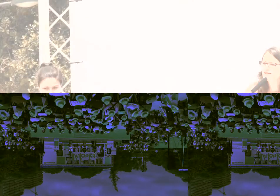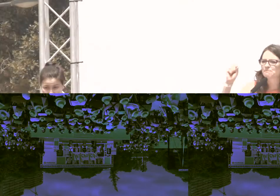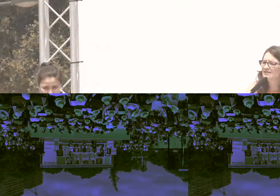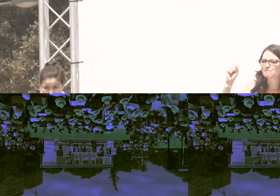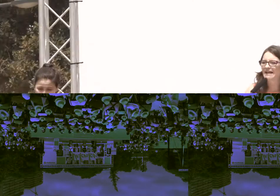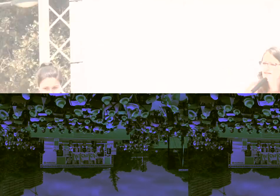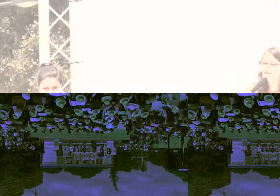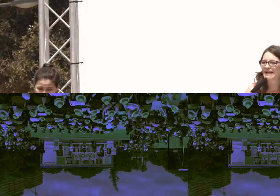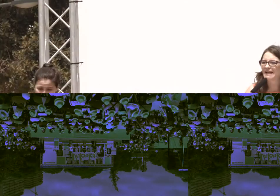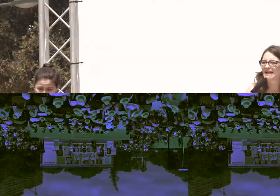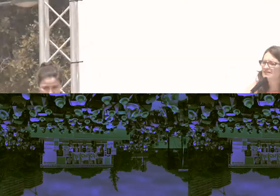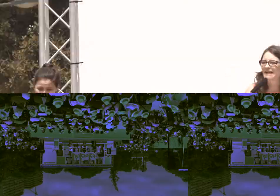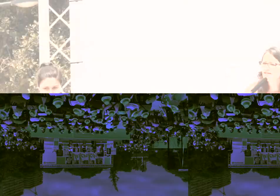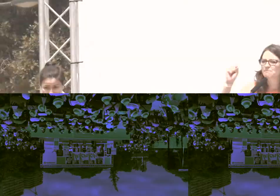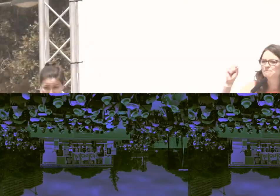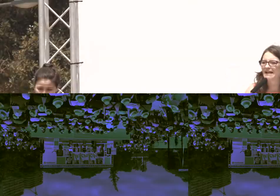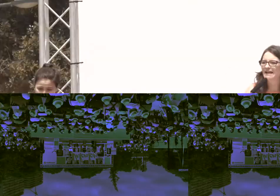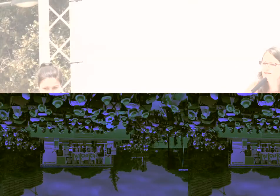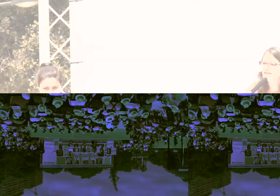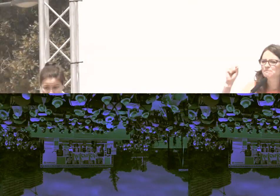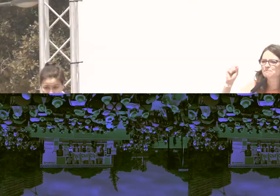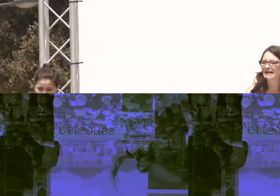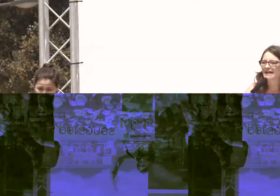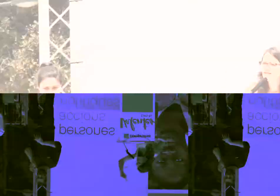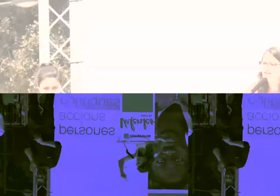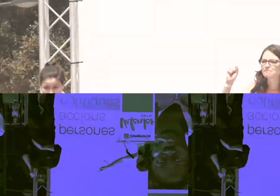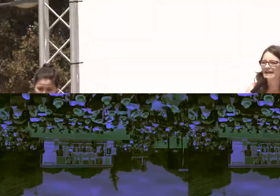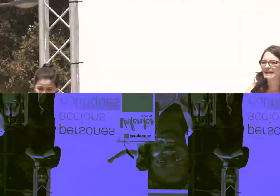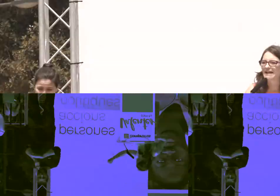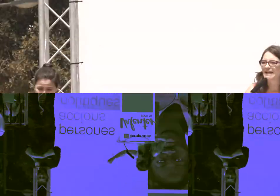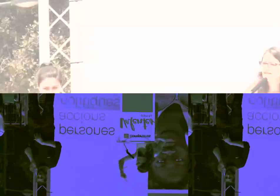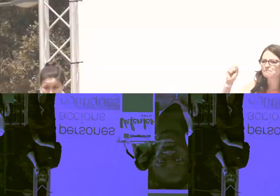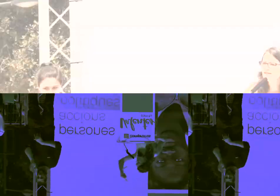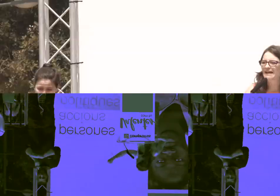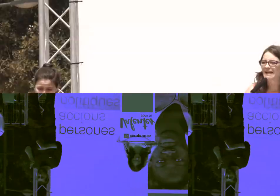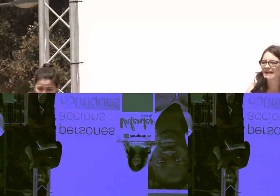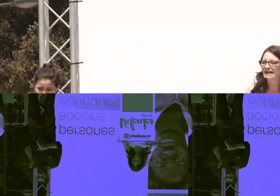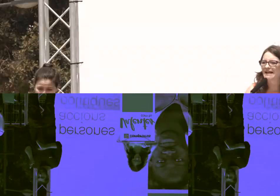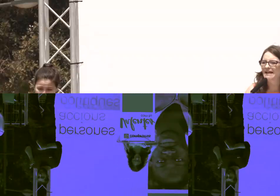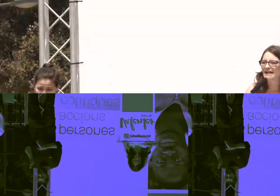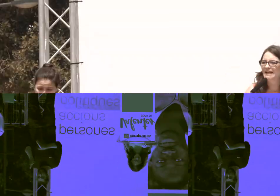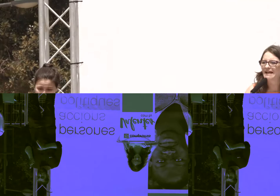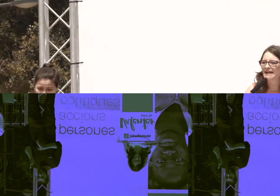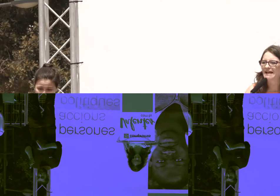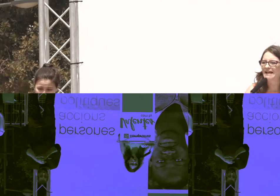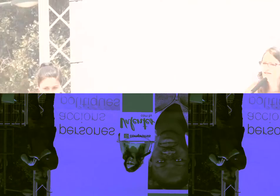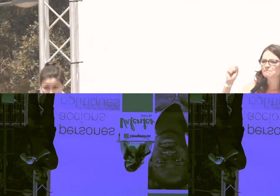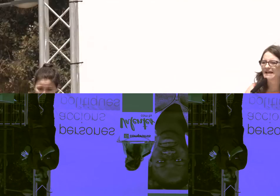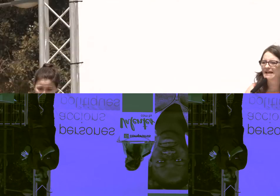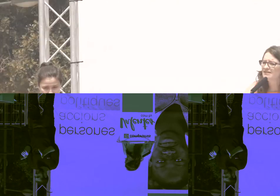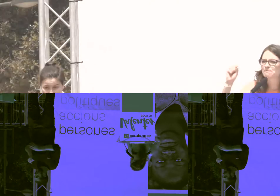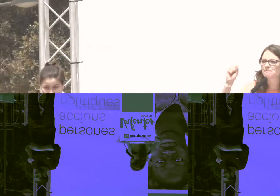Que no s'enganya ningú, força consellera, que tota aquesta gent està amb tu. En 2015,